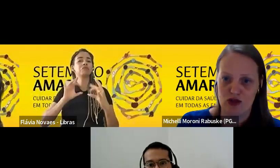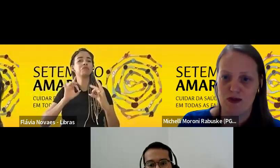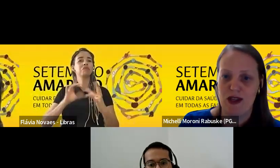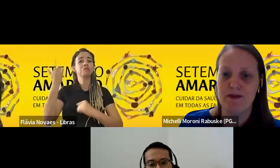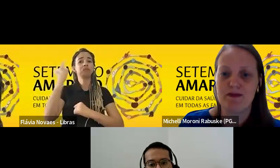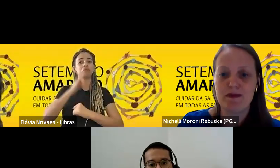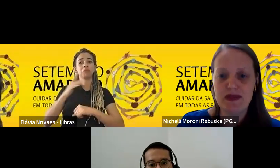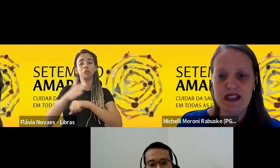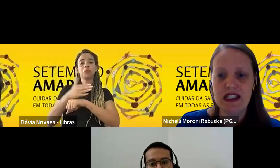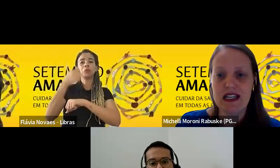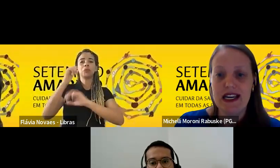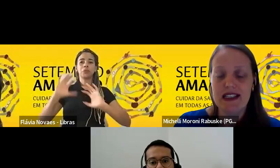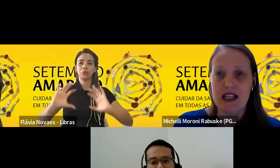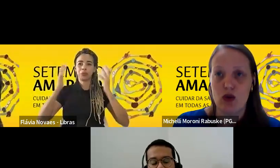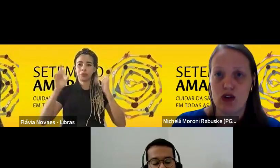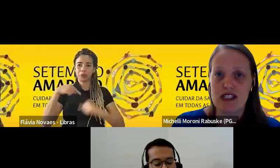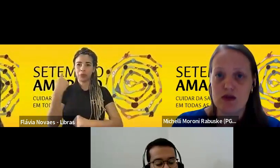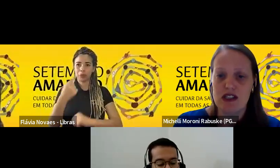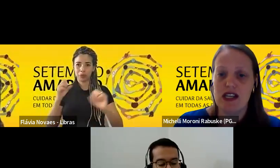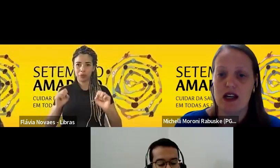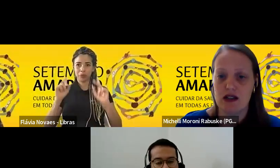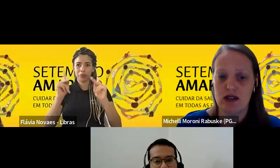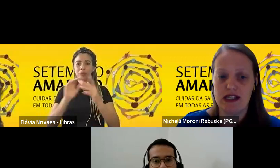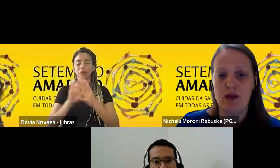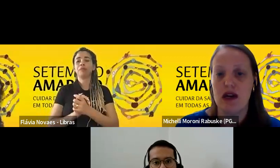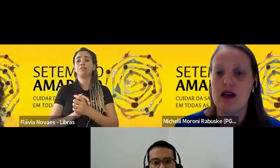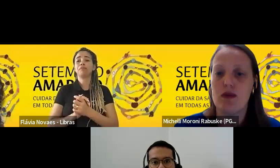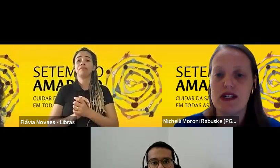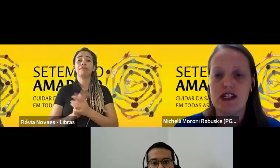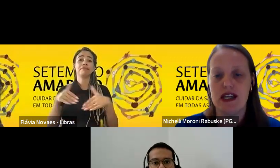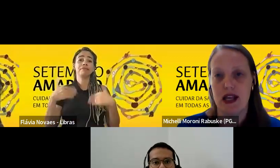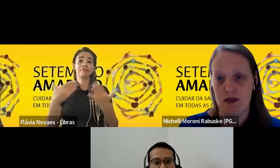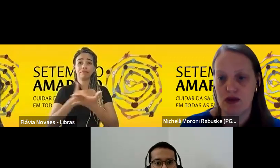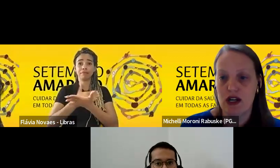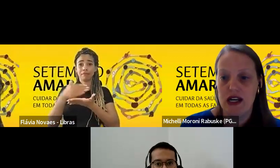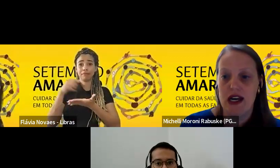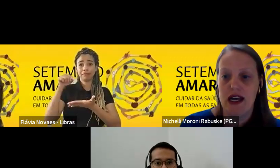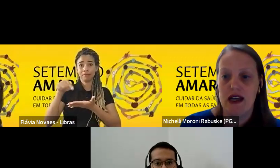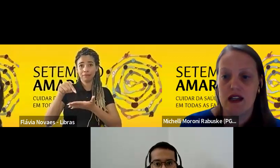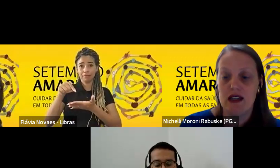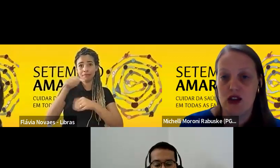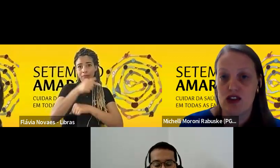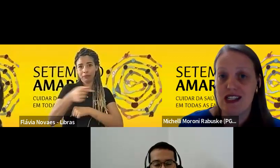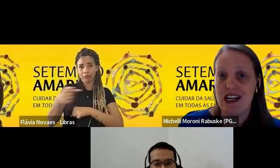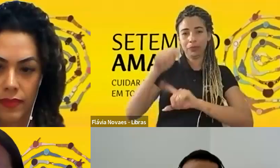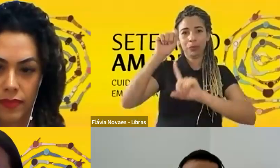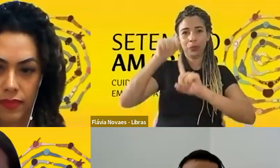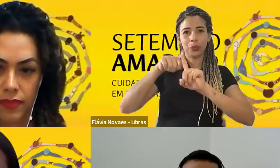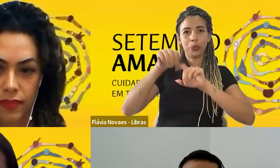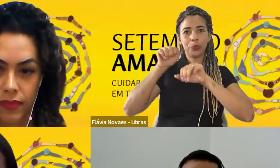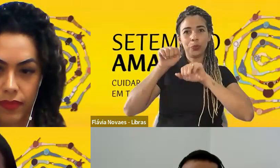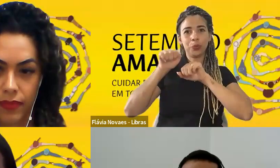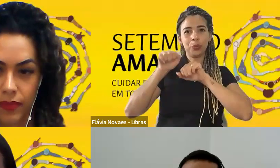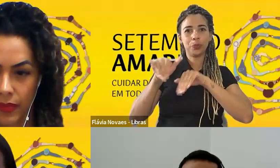nossos eventos, né? Então, nós estamos encerrando essa semana, o mês de setembro, e nós